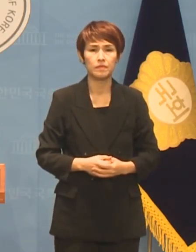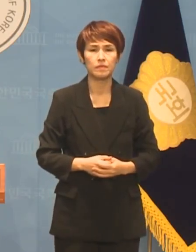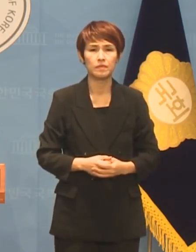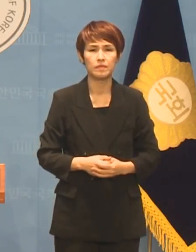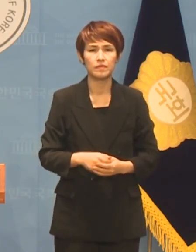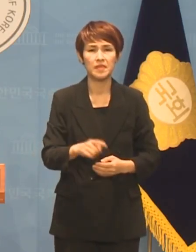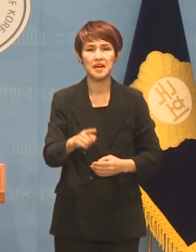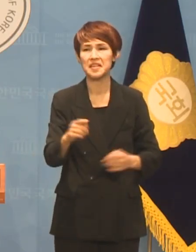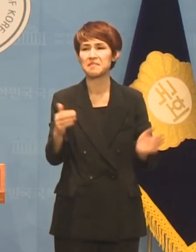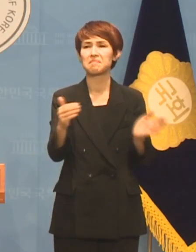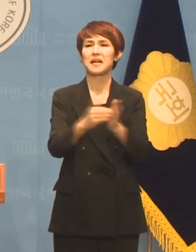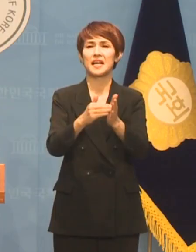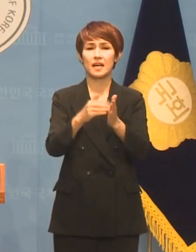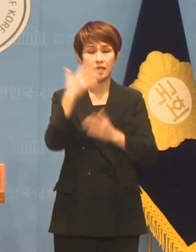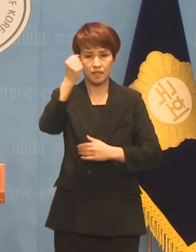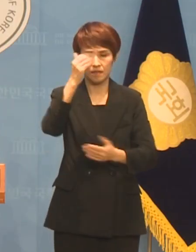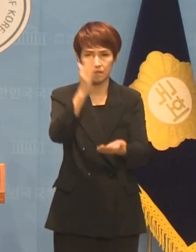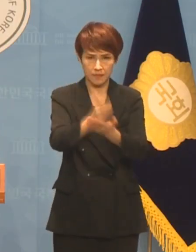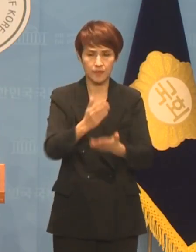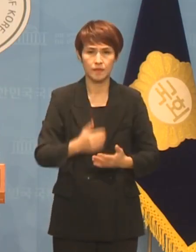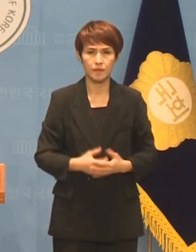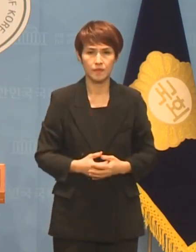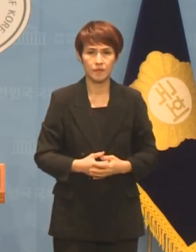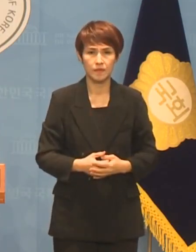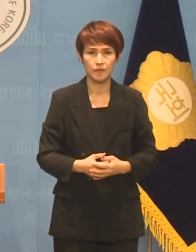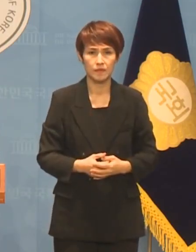김칫국 마시지 말기 바랍니다.